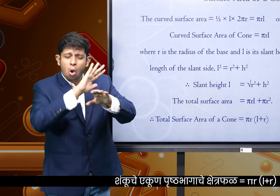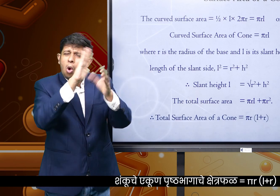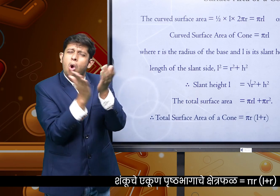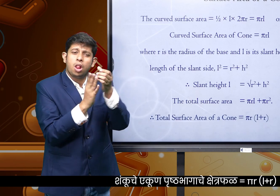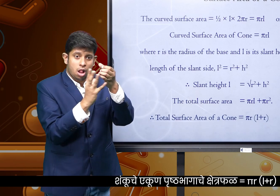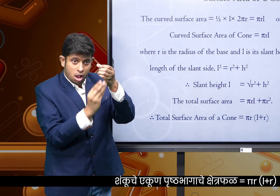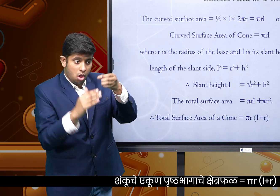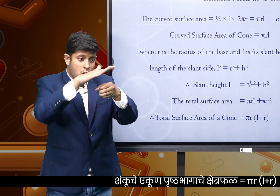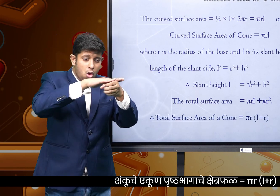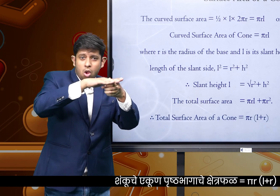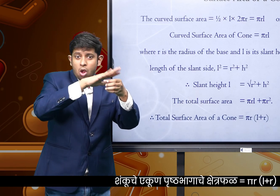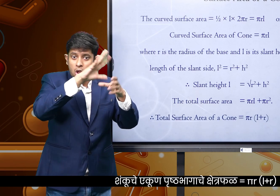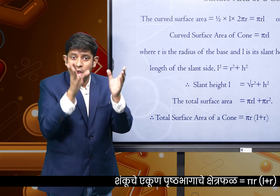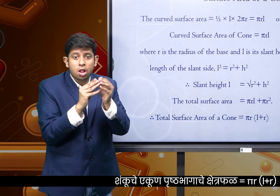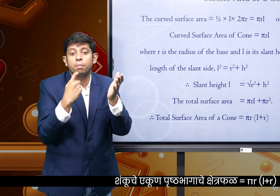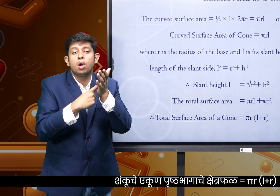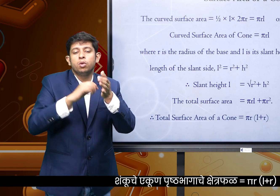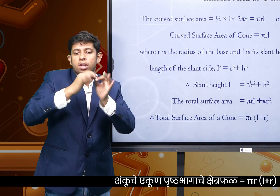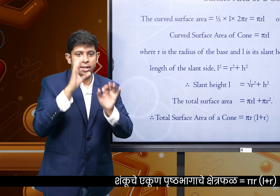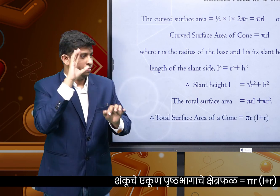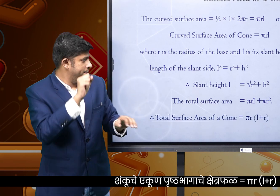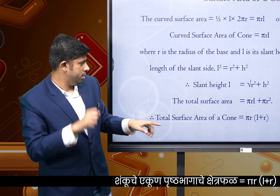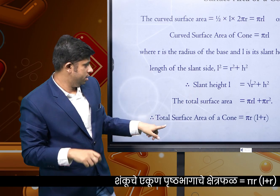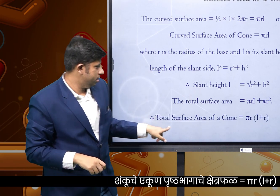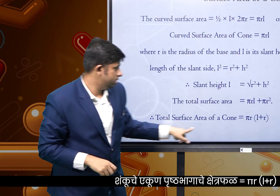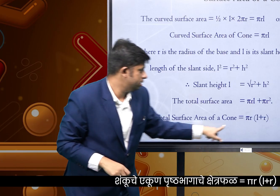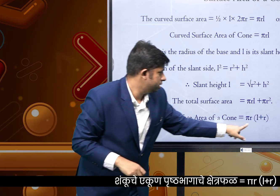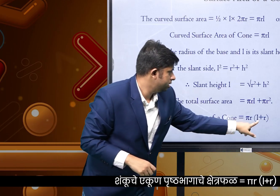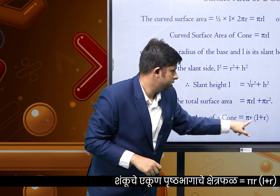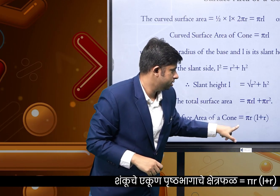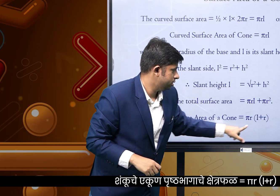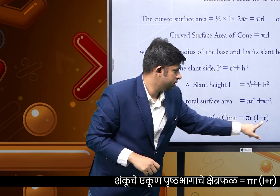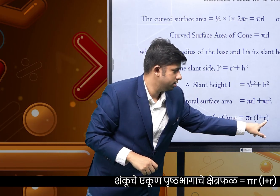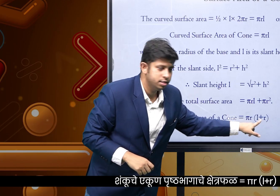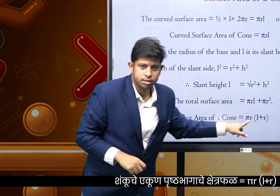क्षेत्रफळ πr कंसामध्ये L अधिक R.